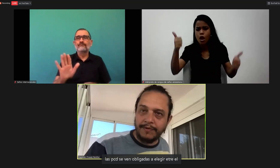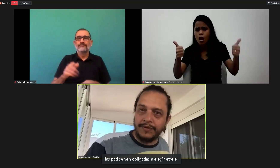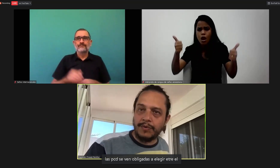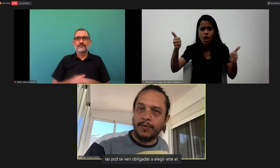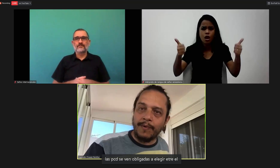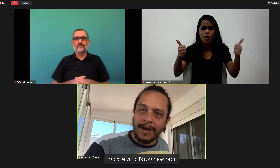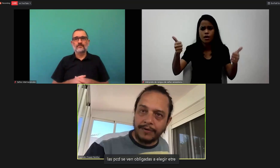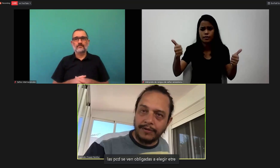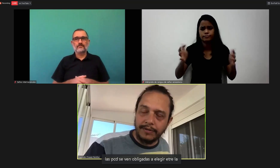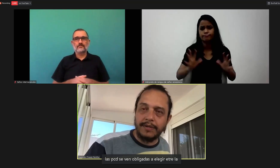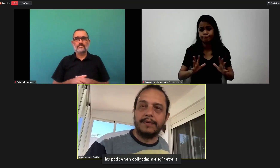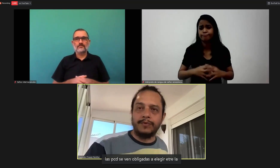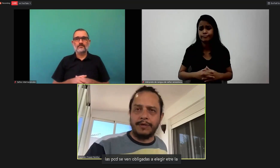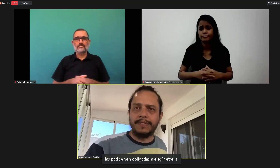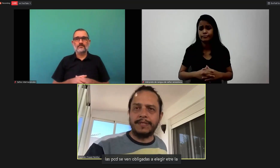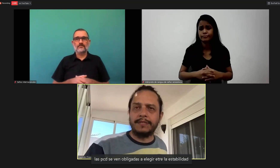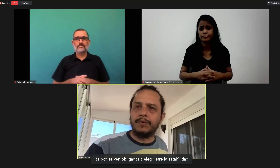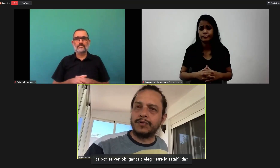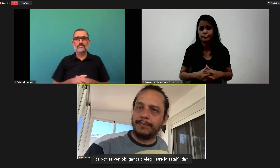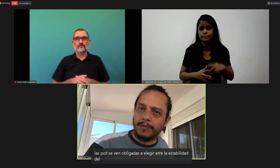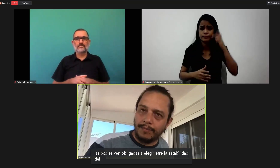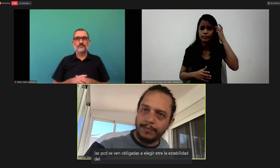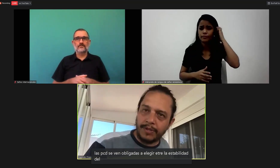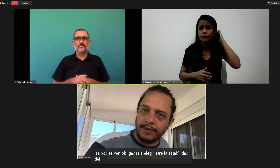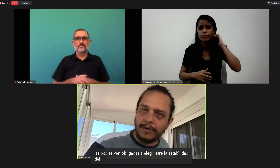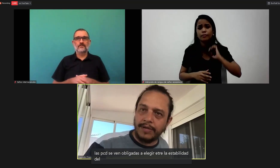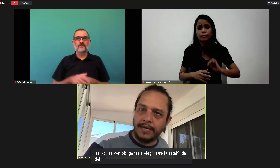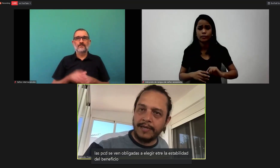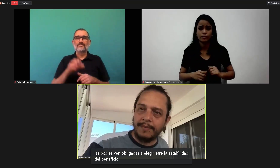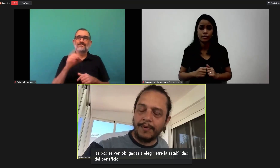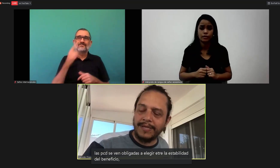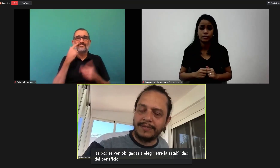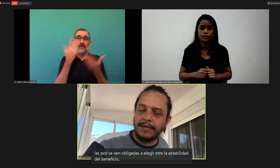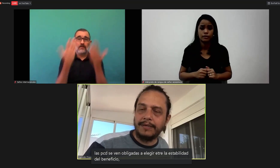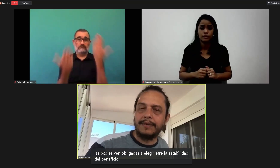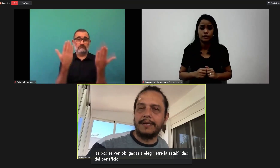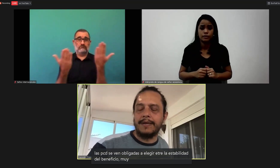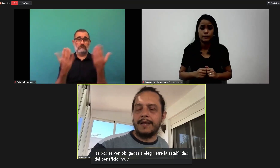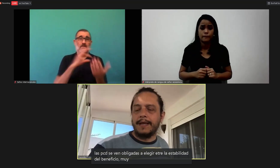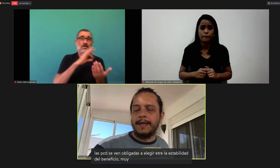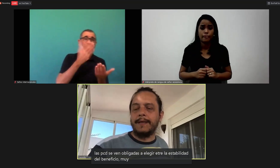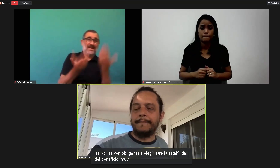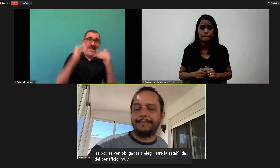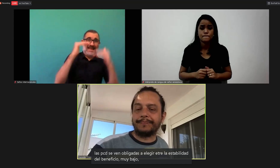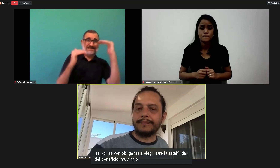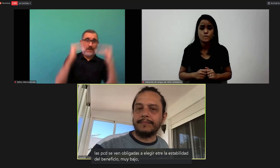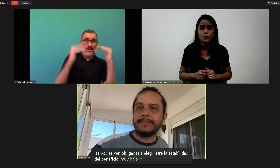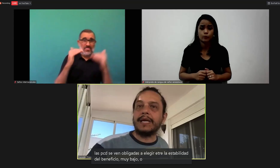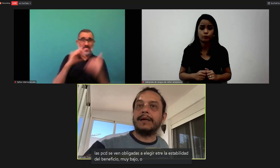es un beneficio muy bajo, muchas veces incluso muy por debajo de la línea de pobreza,